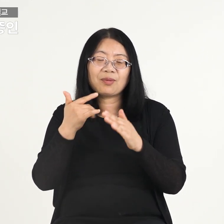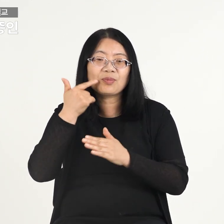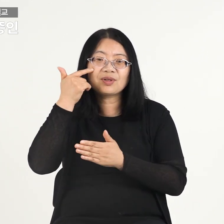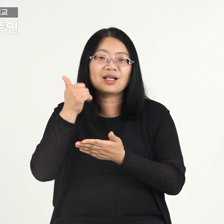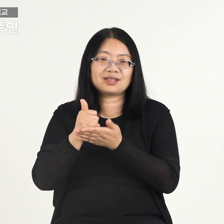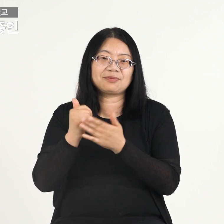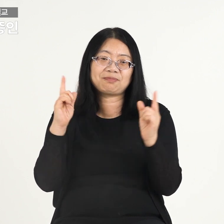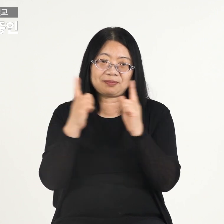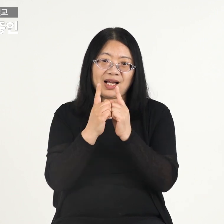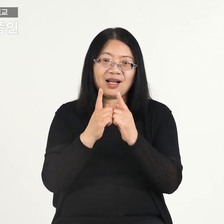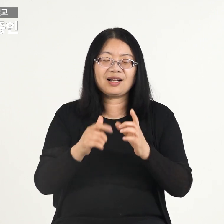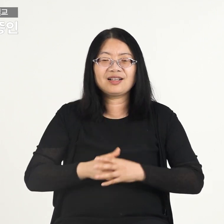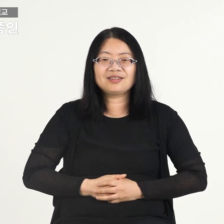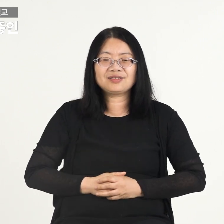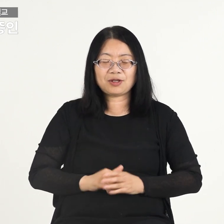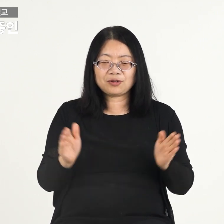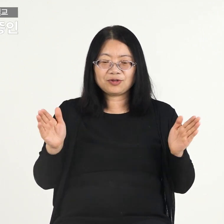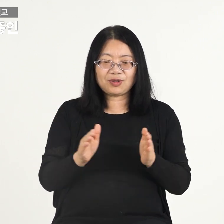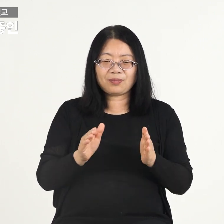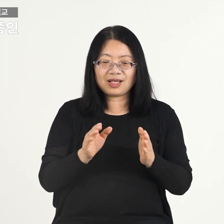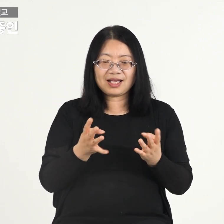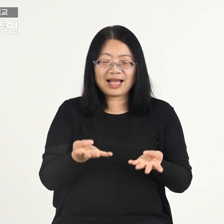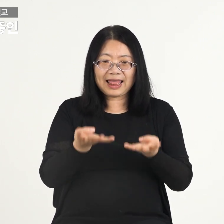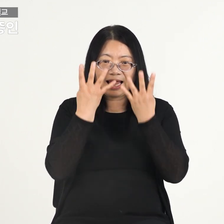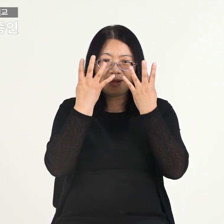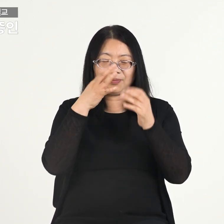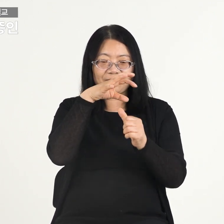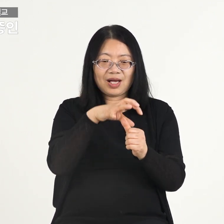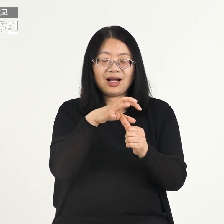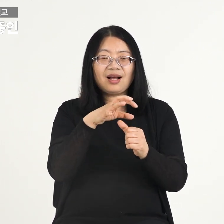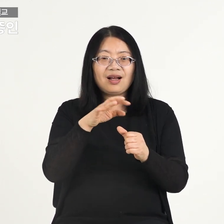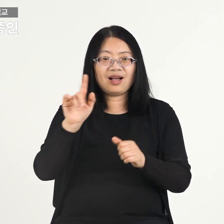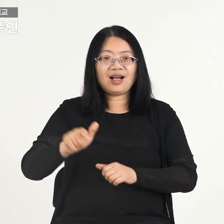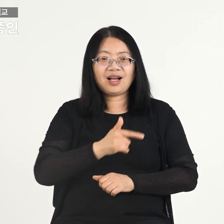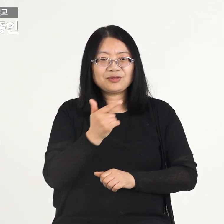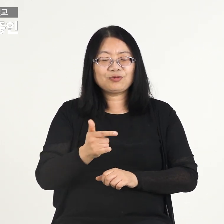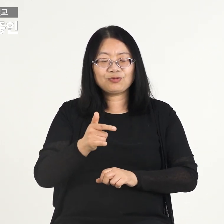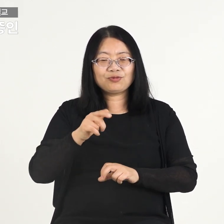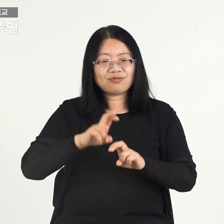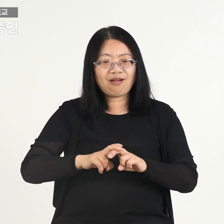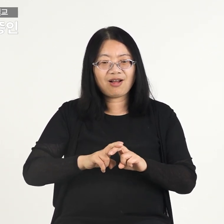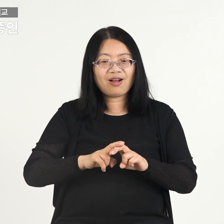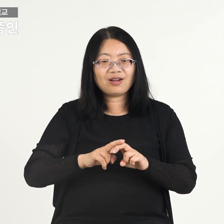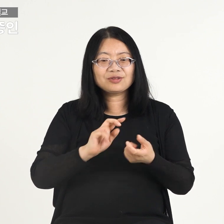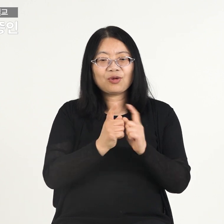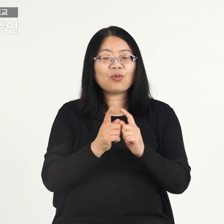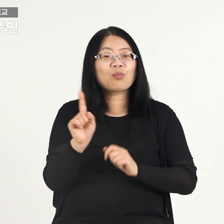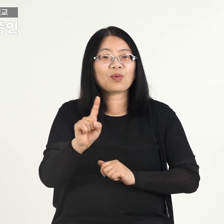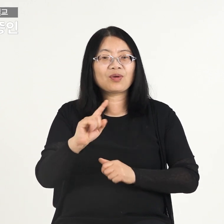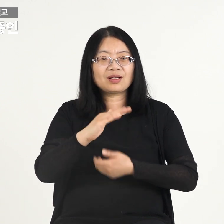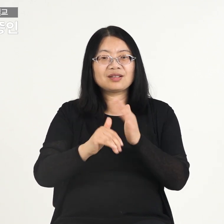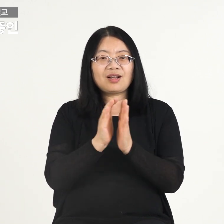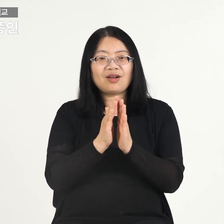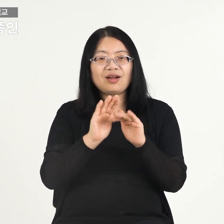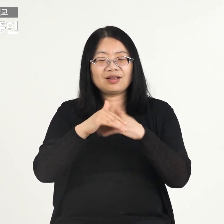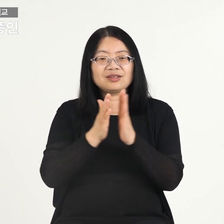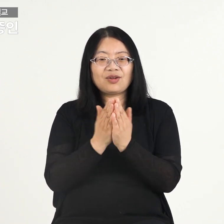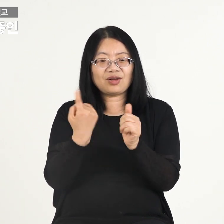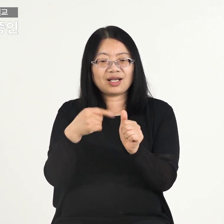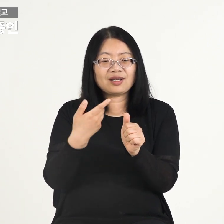그 좁은 감옥에 앉아가지고 하루 종일 뭐 했겠어요? 네? 성경 가르치고